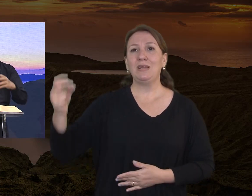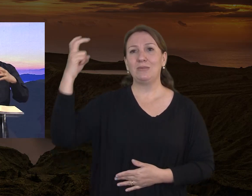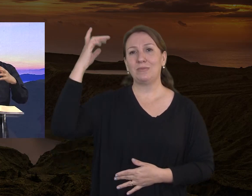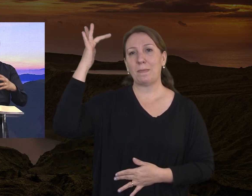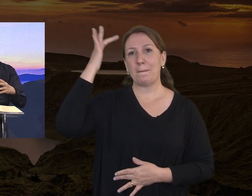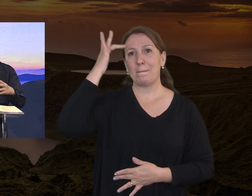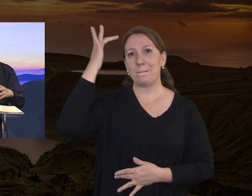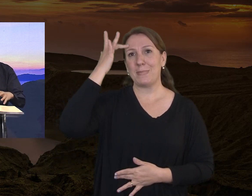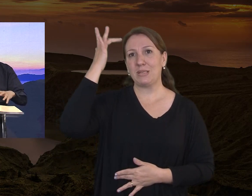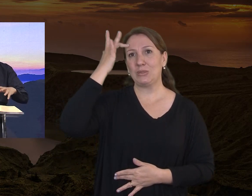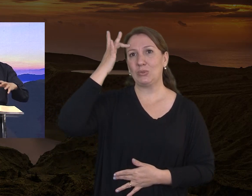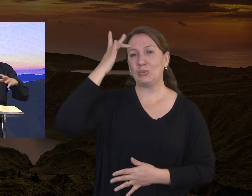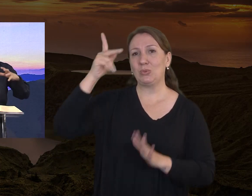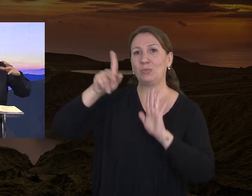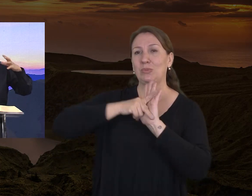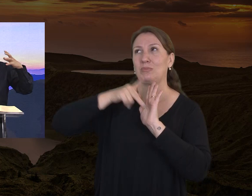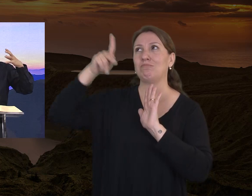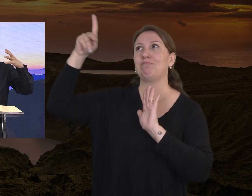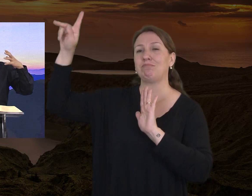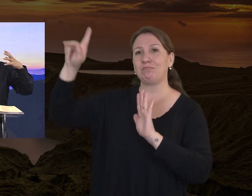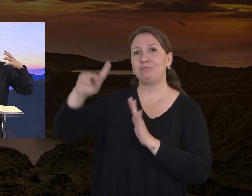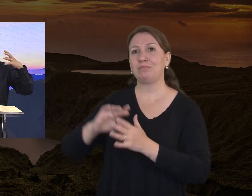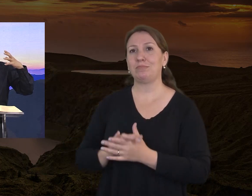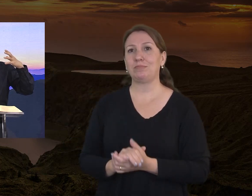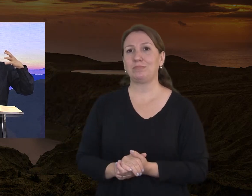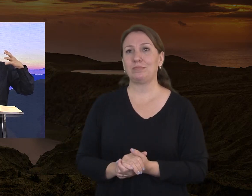a reconciliação não só